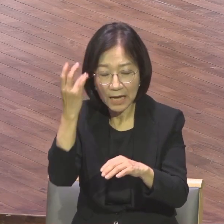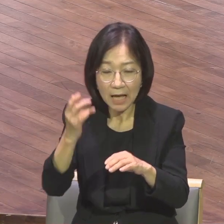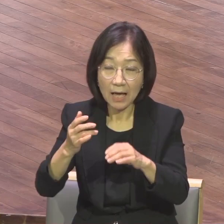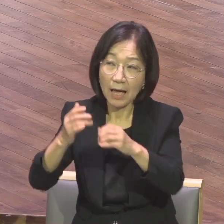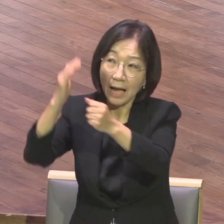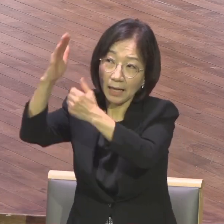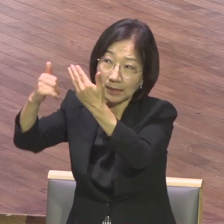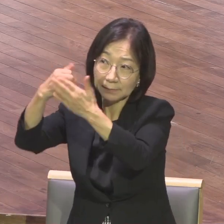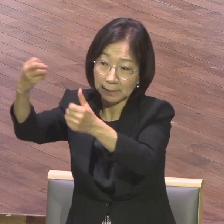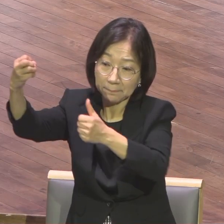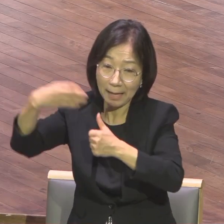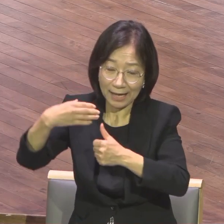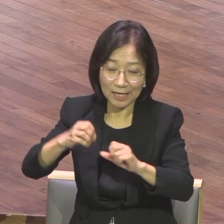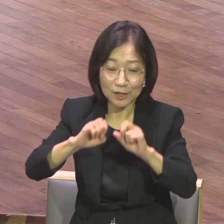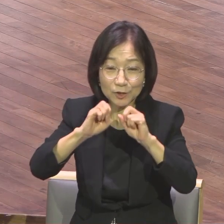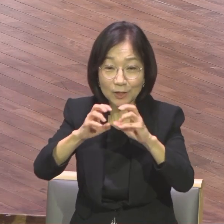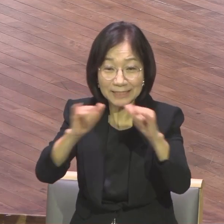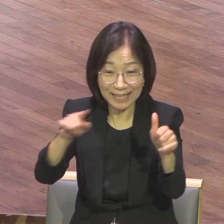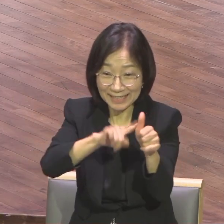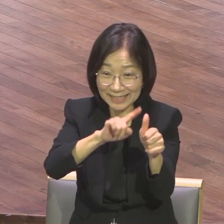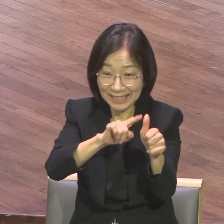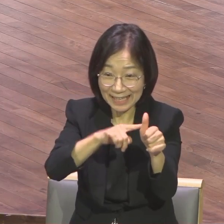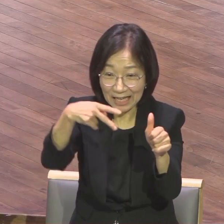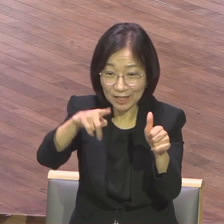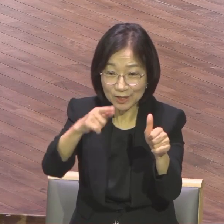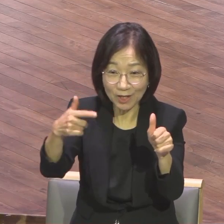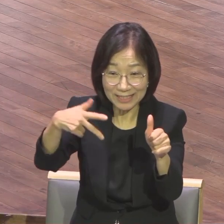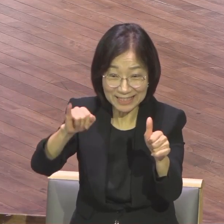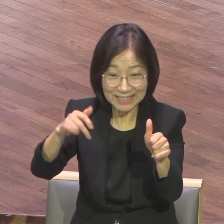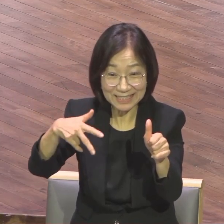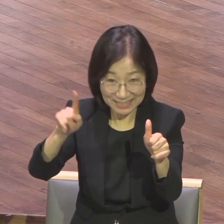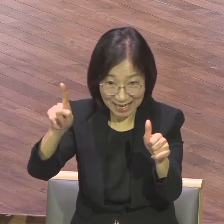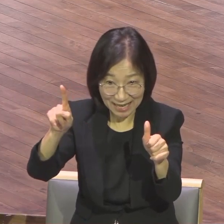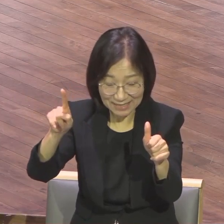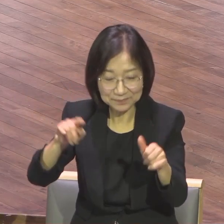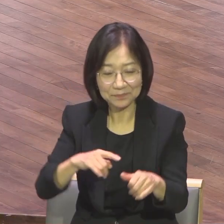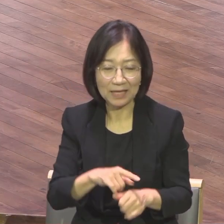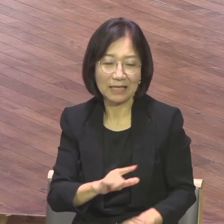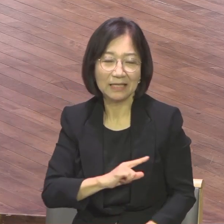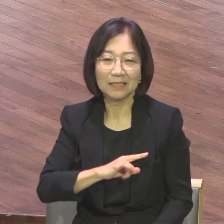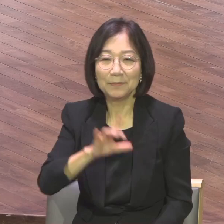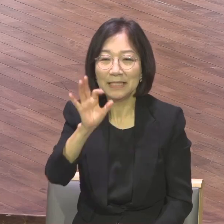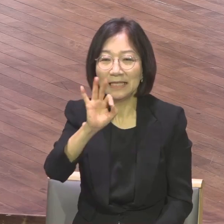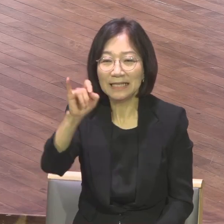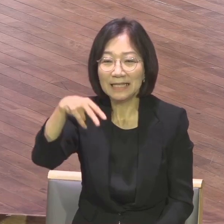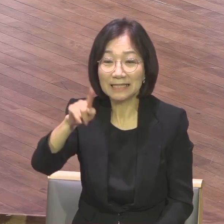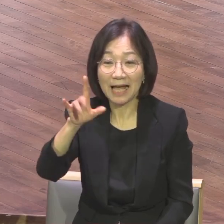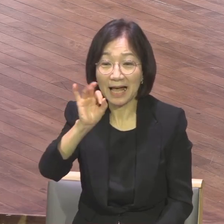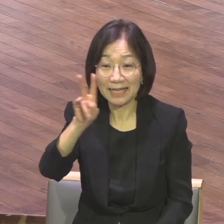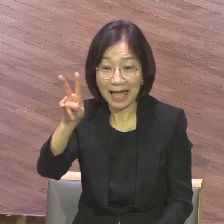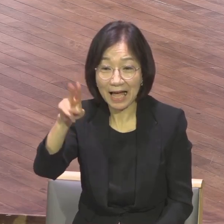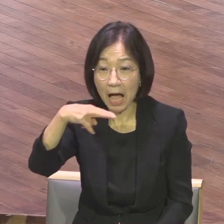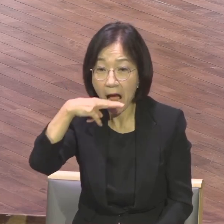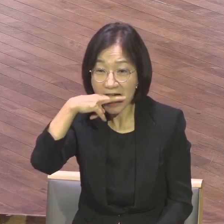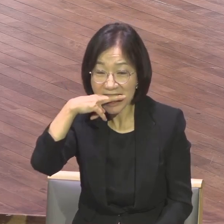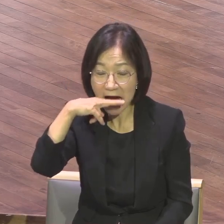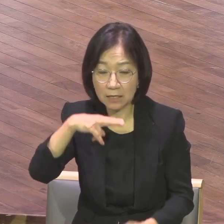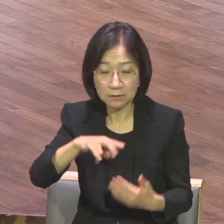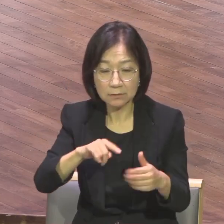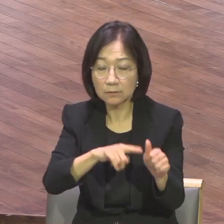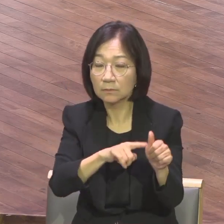선지자들을 보면 독특한 별칭이 있어요, 별칭이. 이사야, 그럼 복음적 선지자. 왜 복음 선지자냐? 메시아의